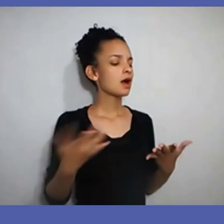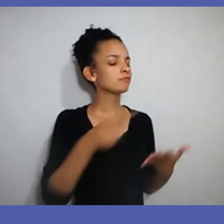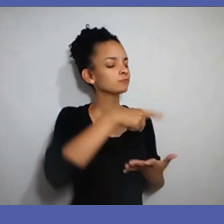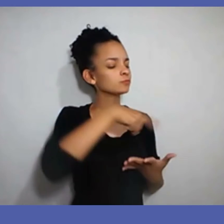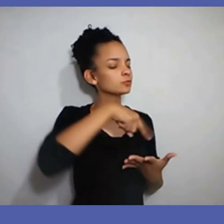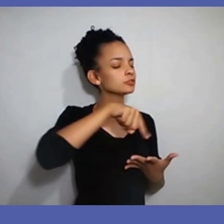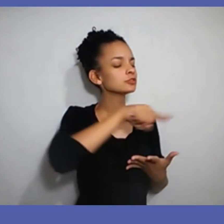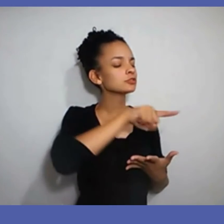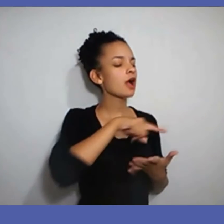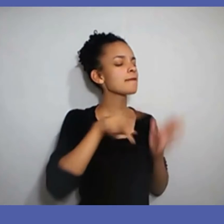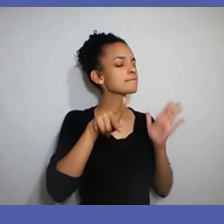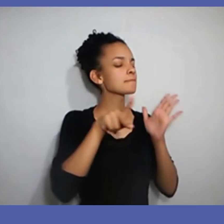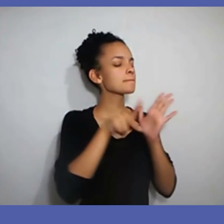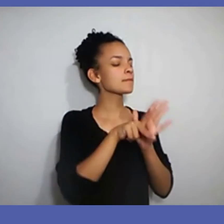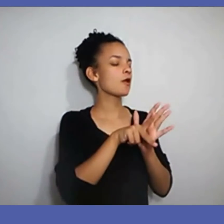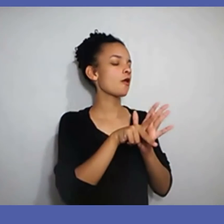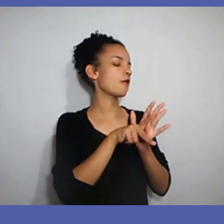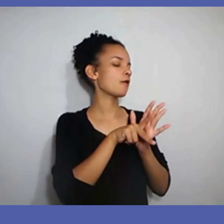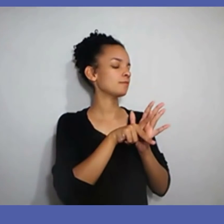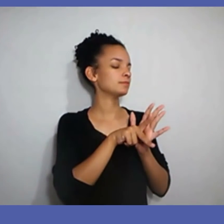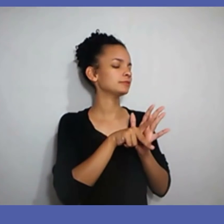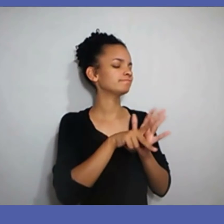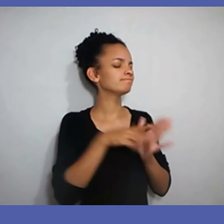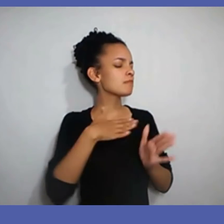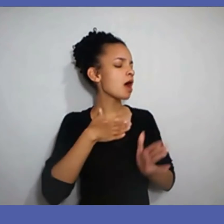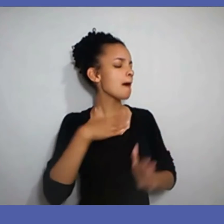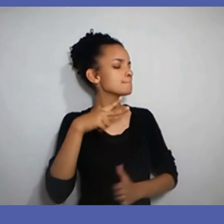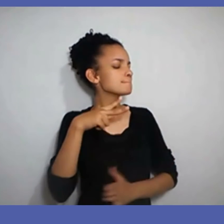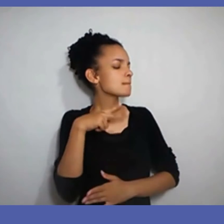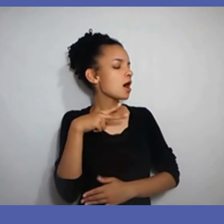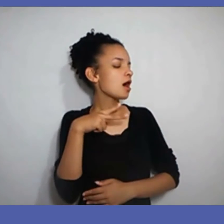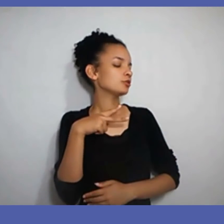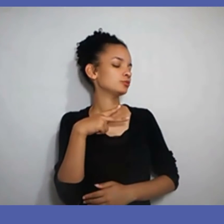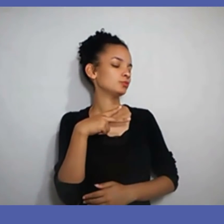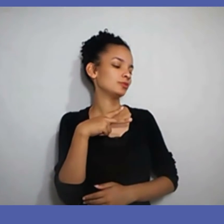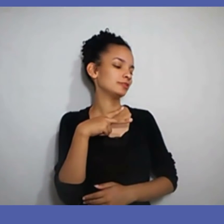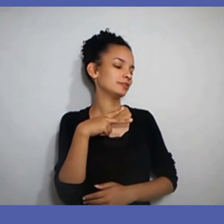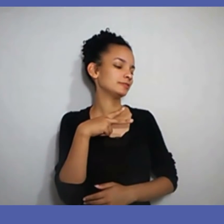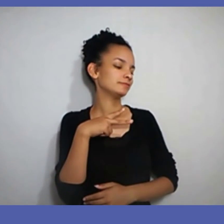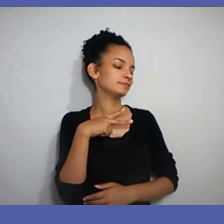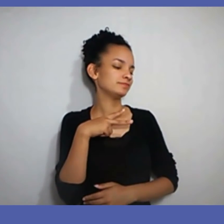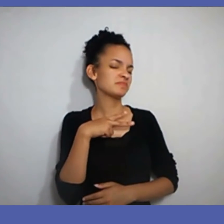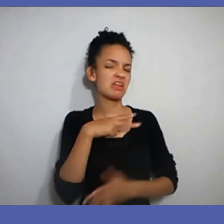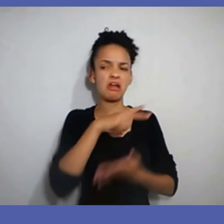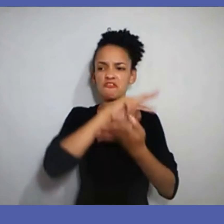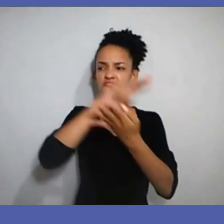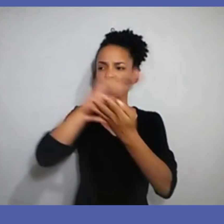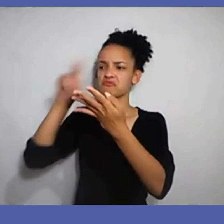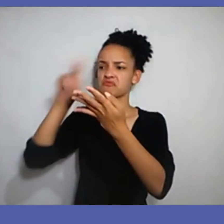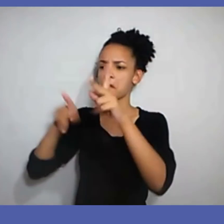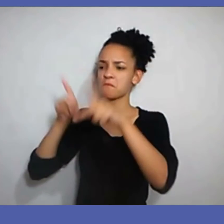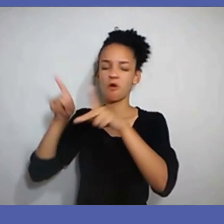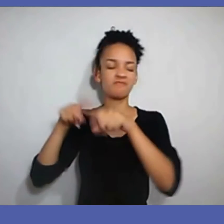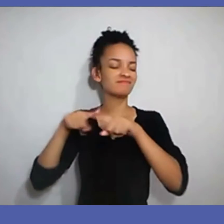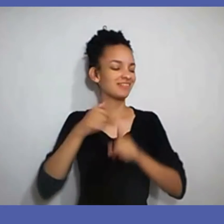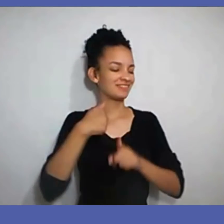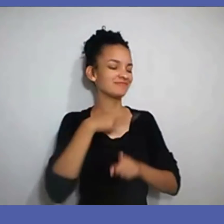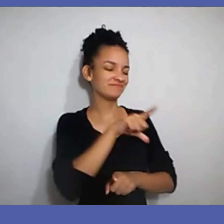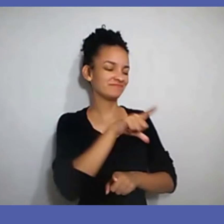propriedade peculiar dentre todos os povos, porque toda a terra é